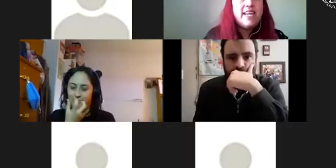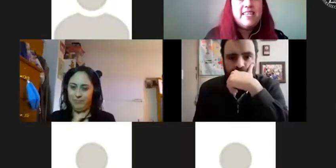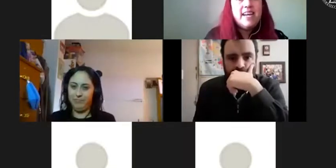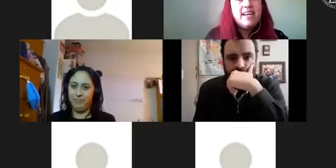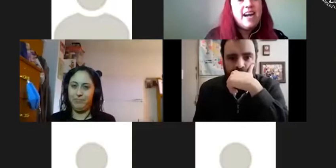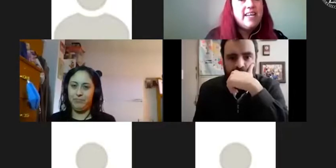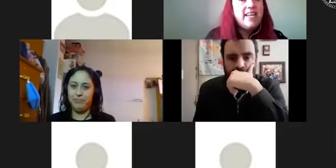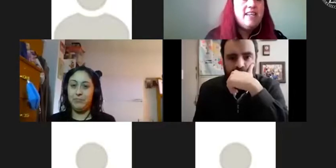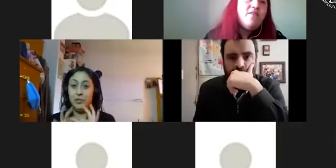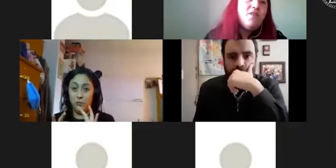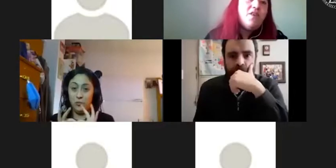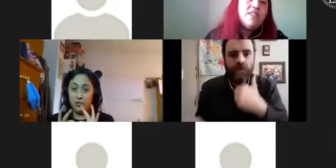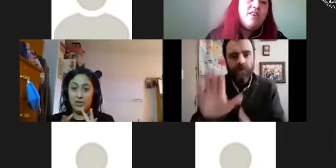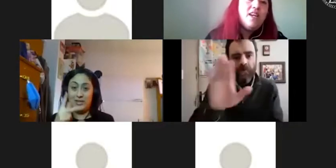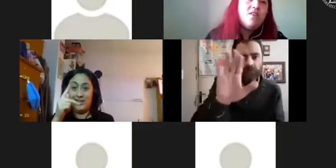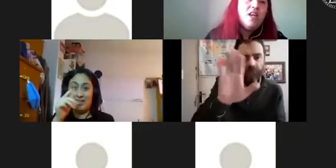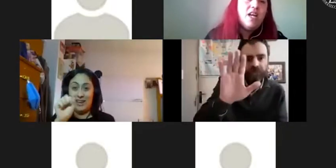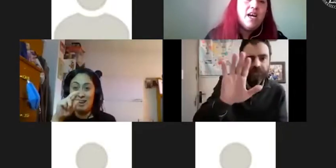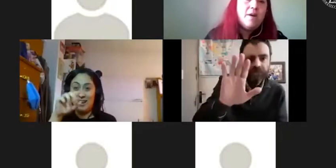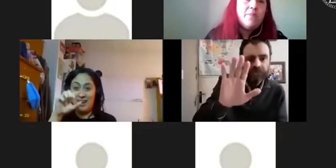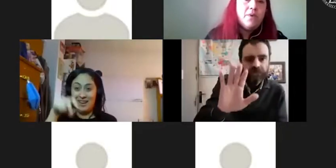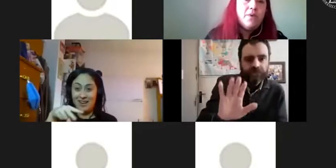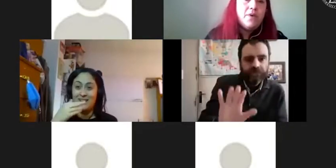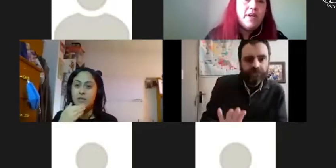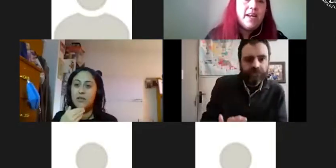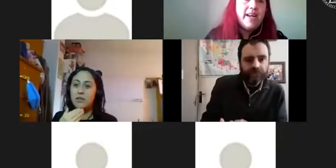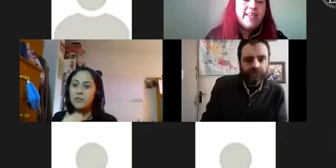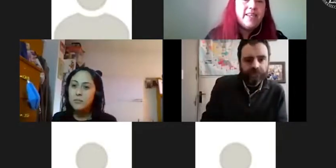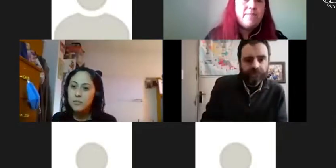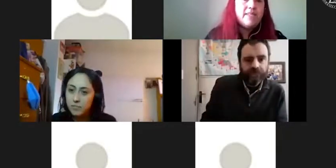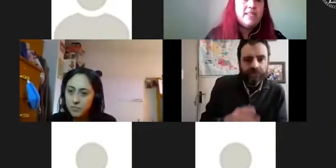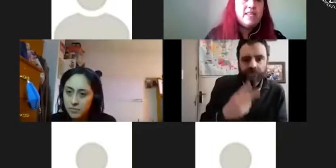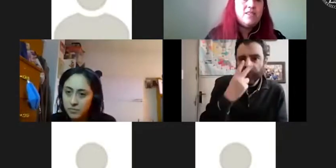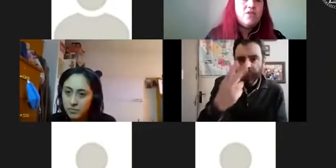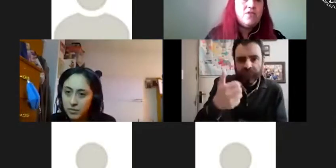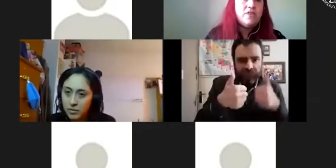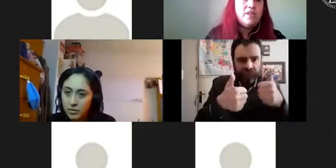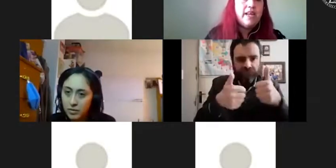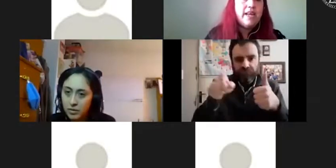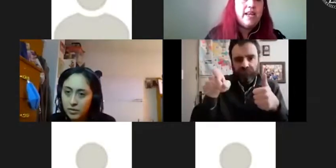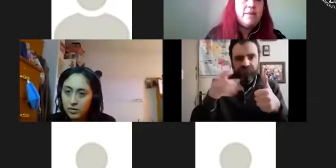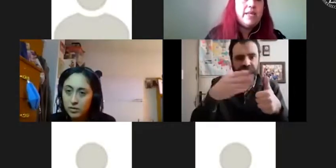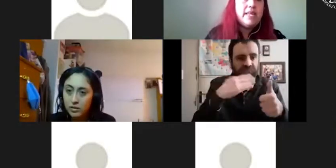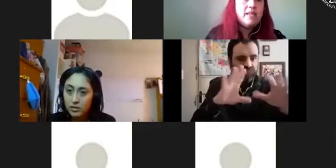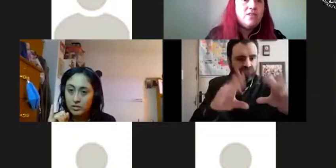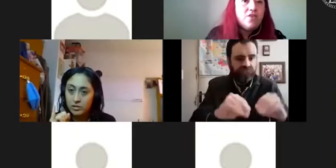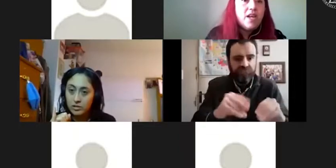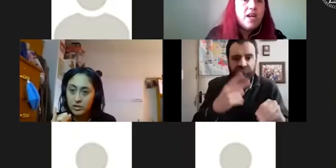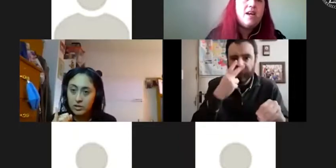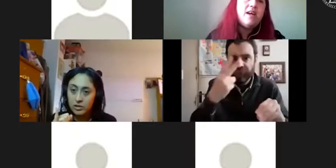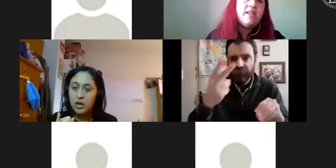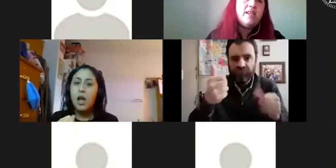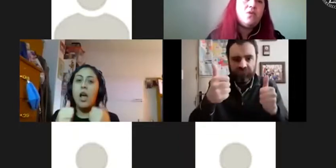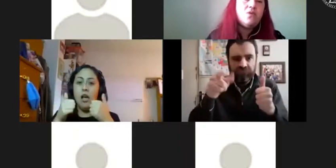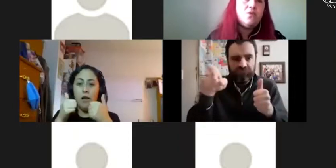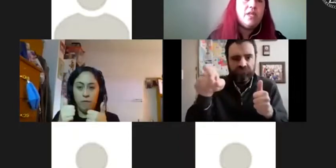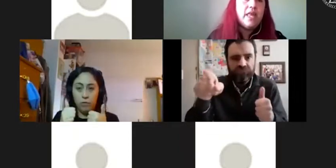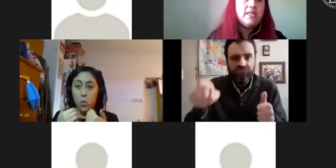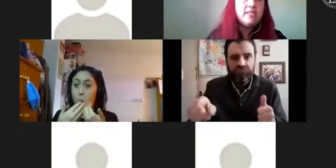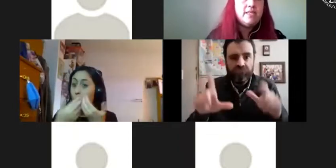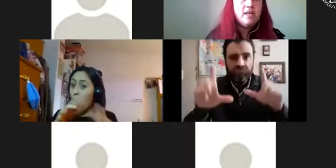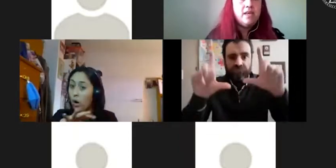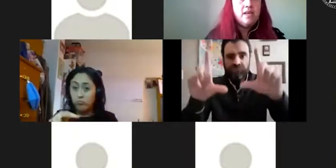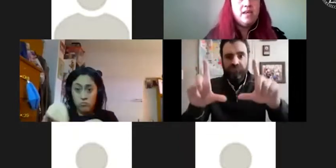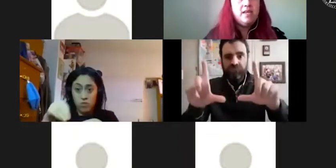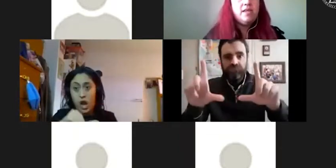Muchas gracias, Karen, y bueno, a todas las colegas por esta presentación, la invitación a estar con